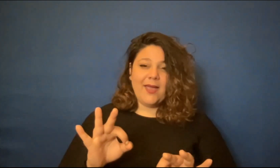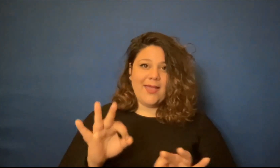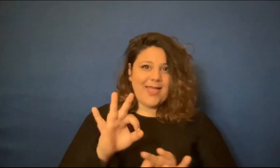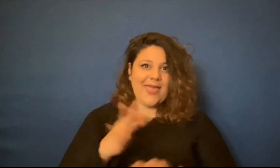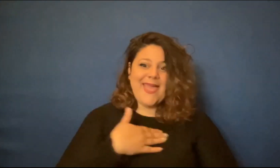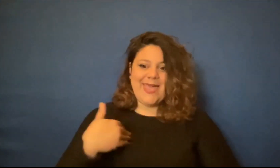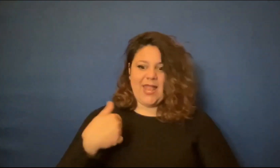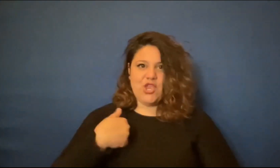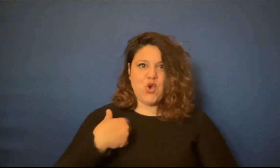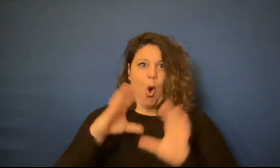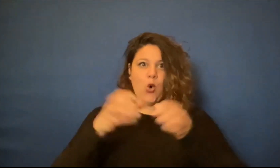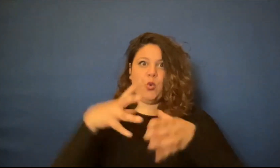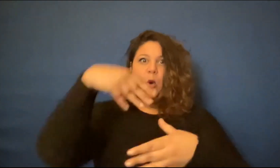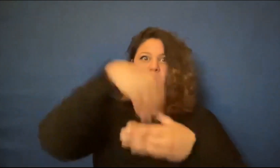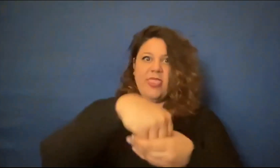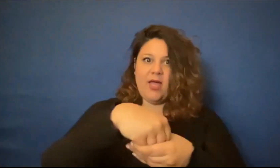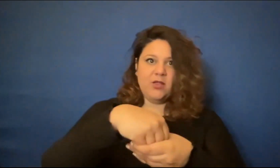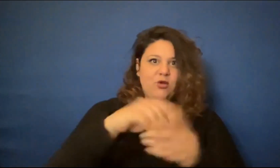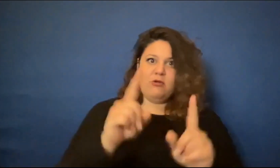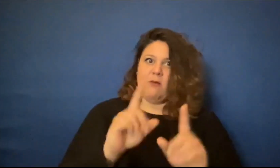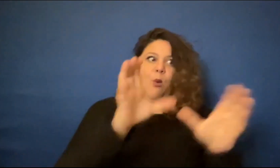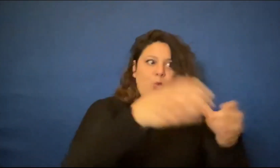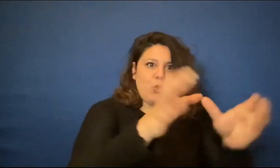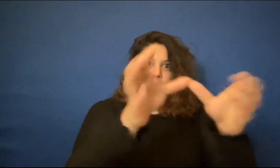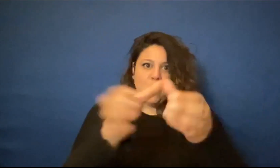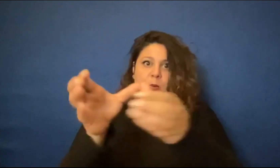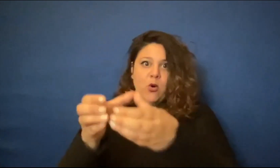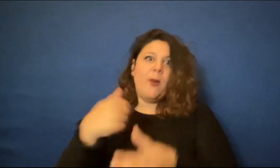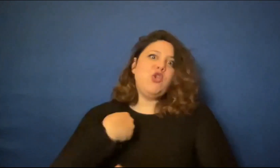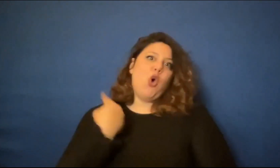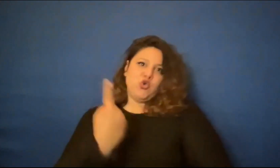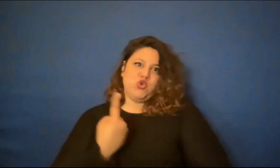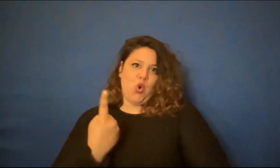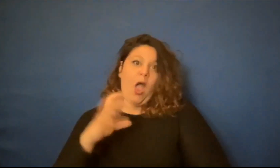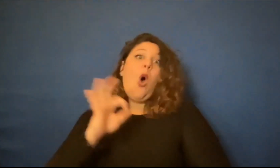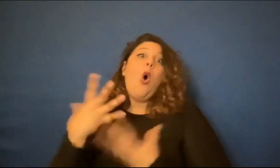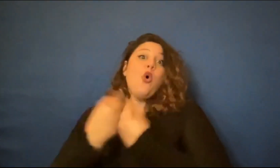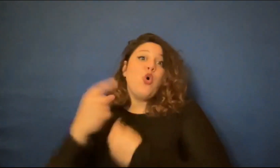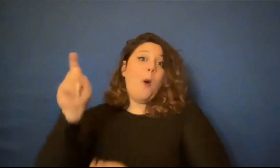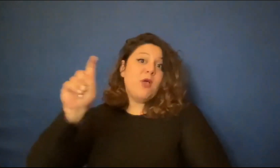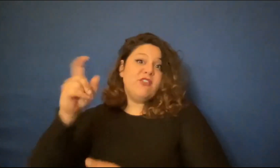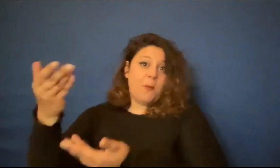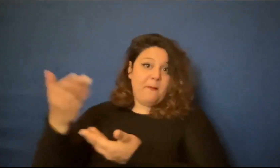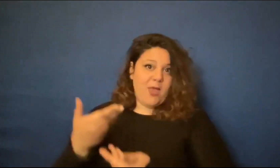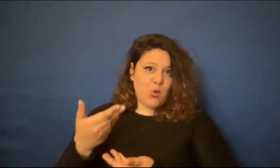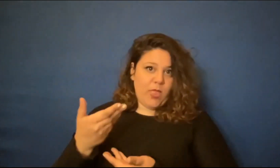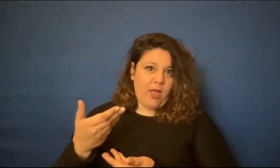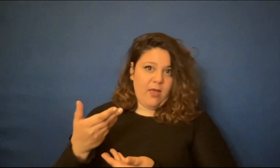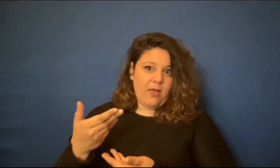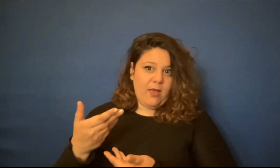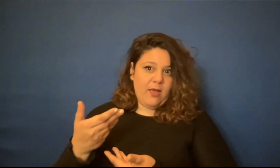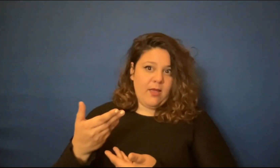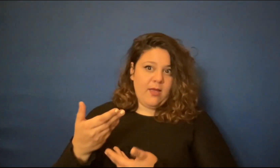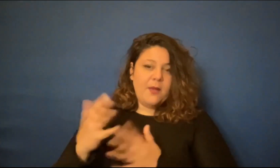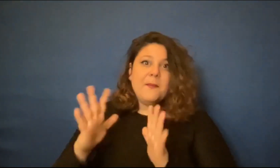grupo y yo tenía que hacerlo sola o con el profesor. El profesor me ayudaba a hacer algo, pero yo hacía el esfuerzo de